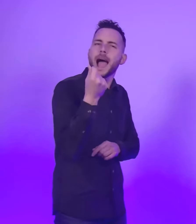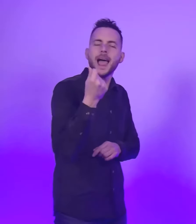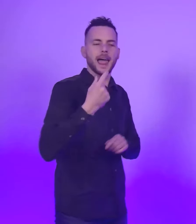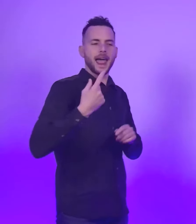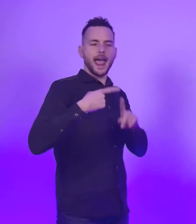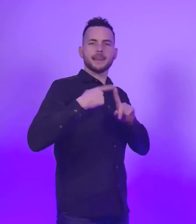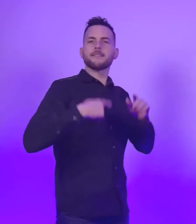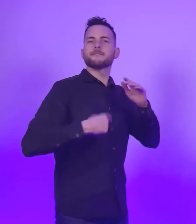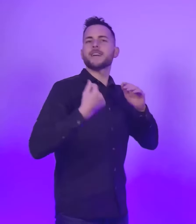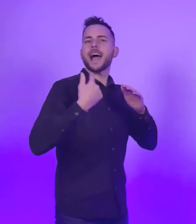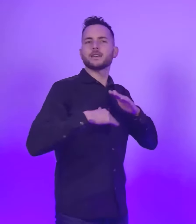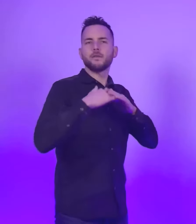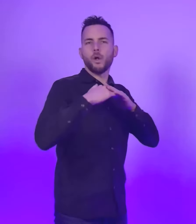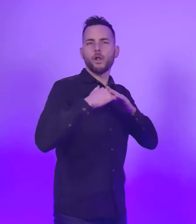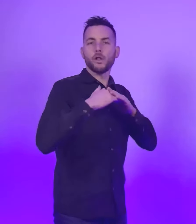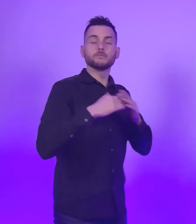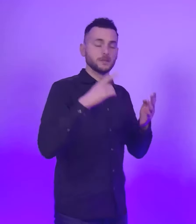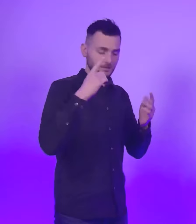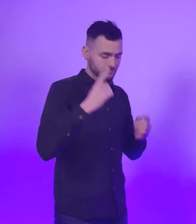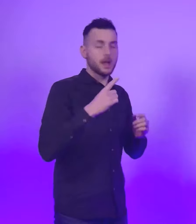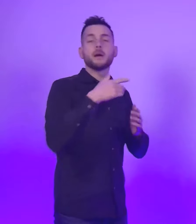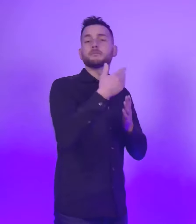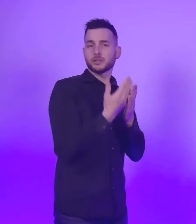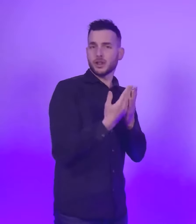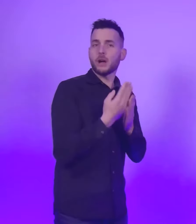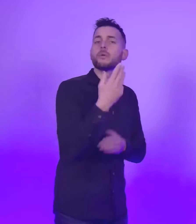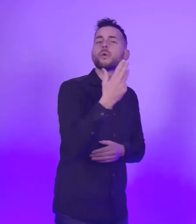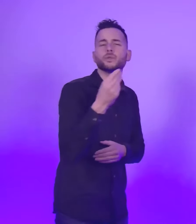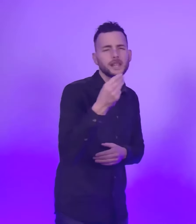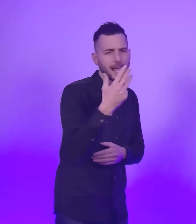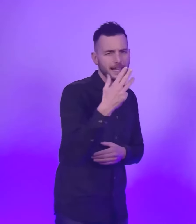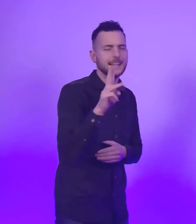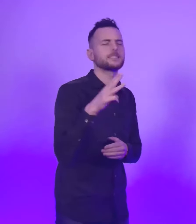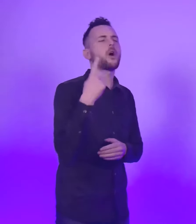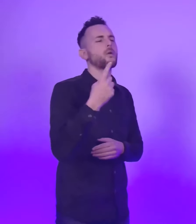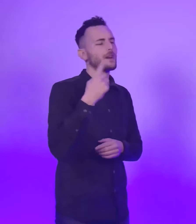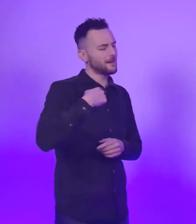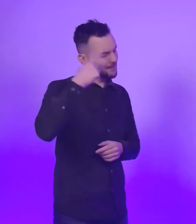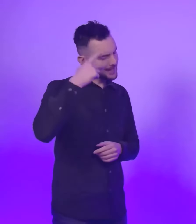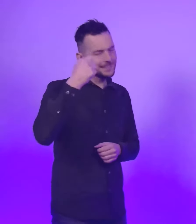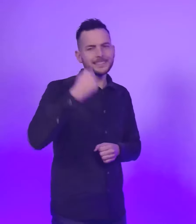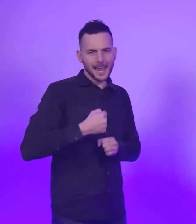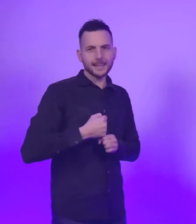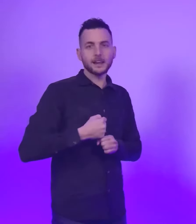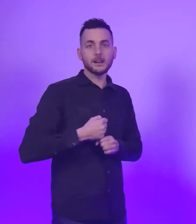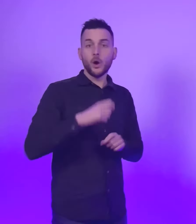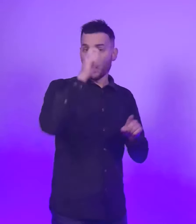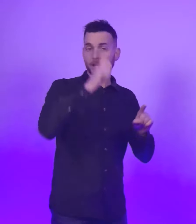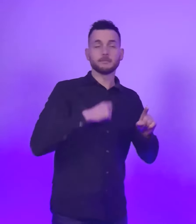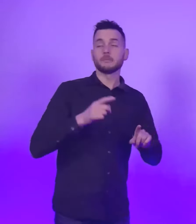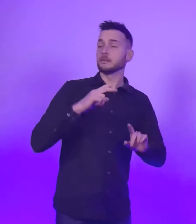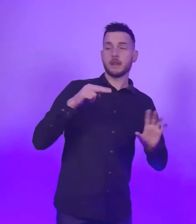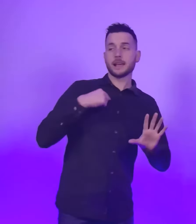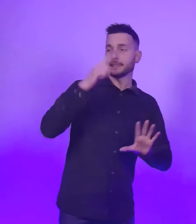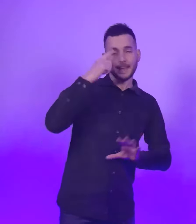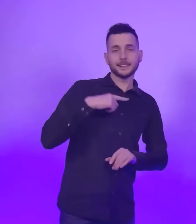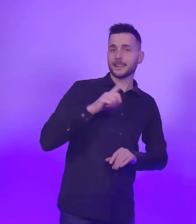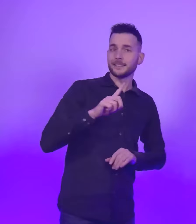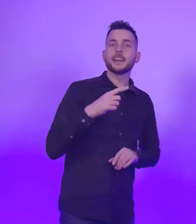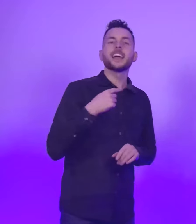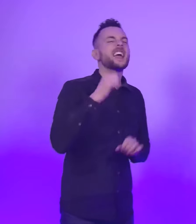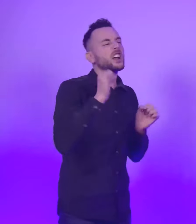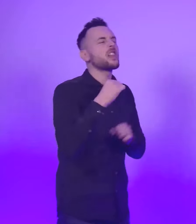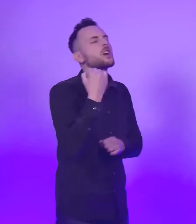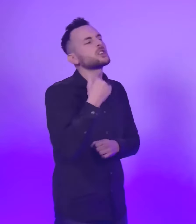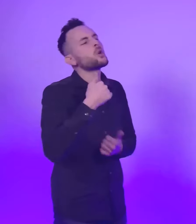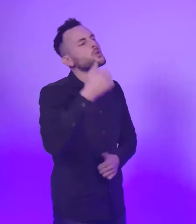hè? Dat is het. Daar gaat het over in die Psalm 139. Weet ik zeker. Nou, ik denk het niet, hoor. Nee. Ik kan het altijd heel goed onthouden, Olly. En weet